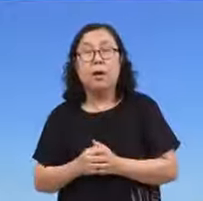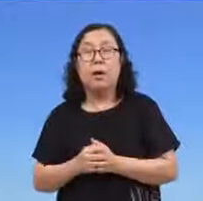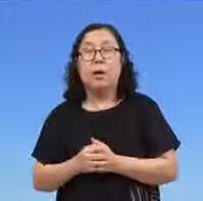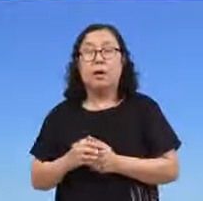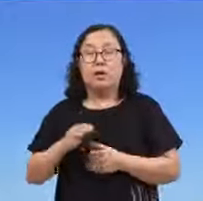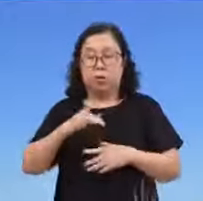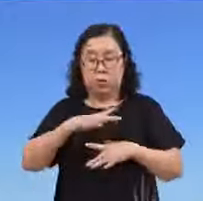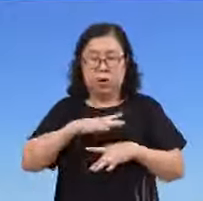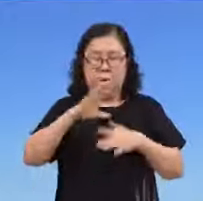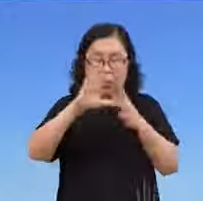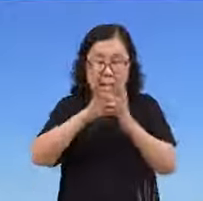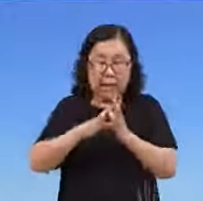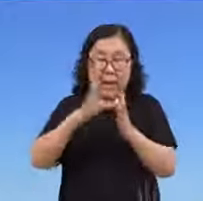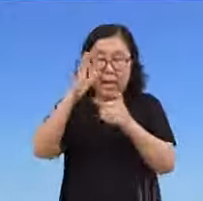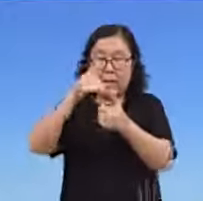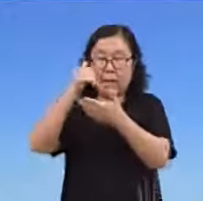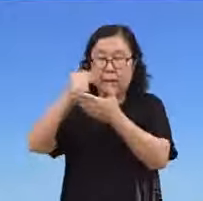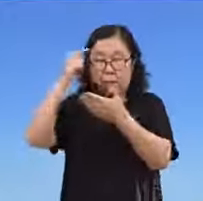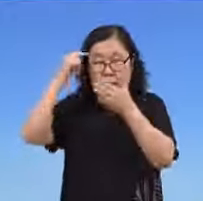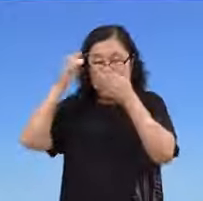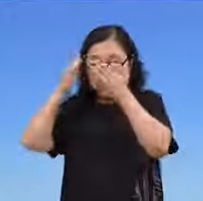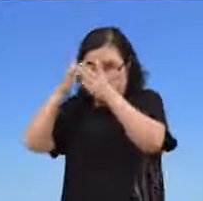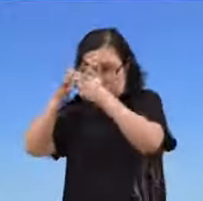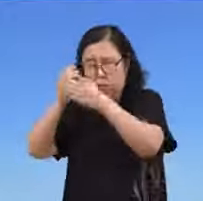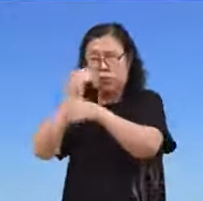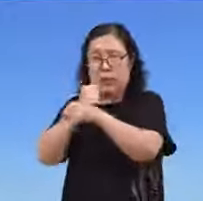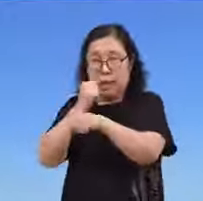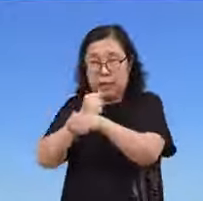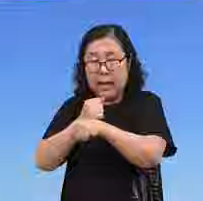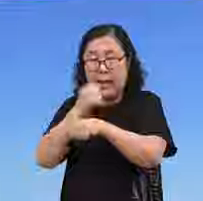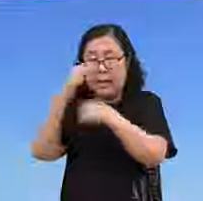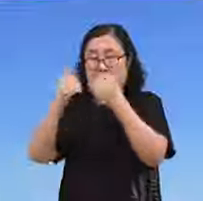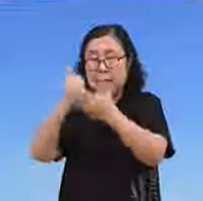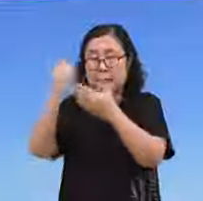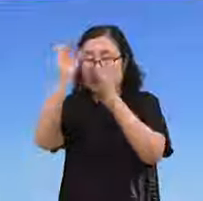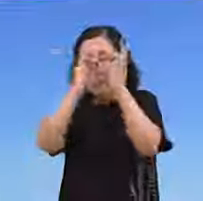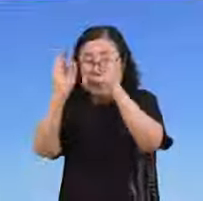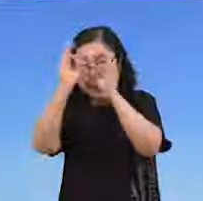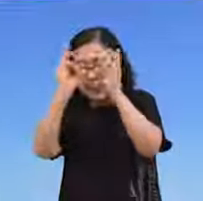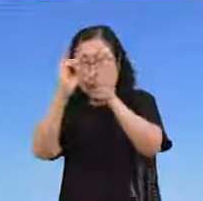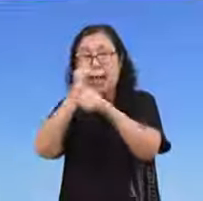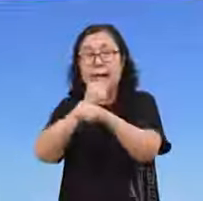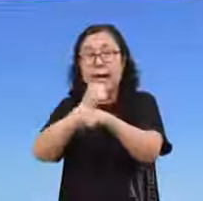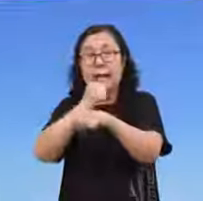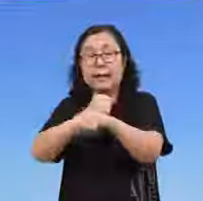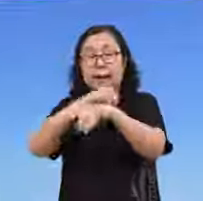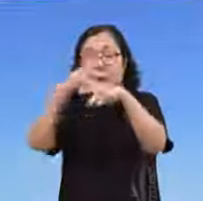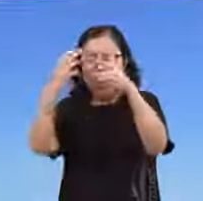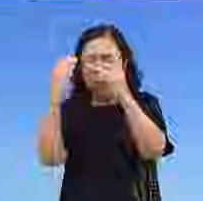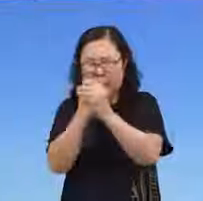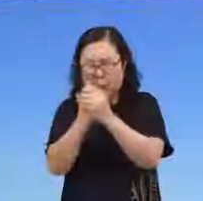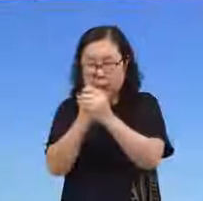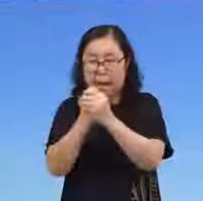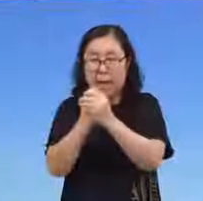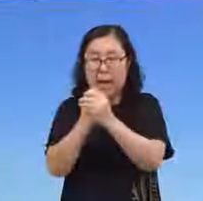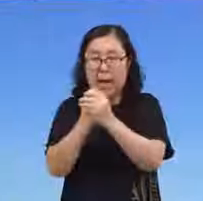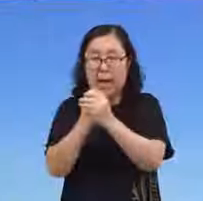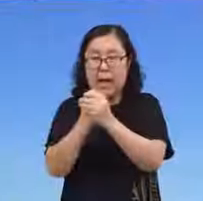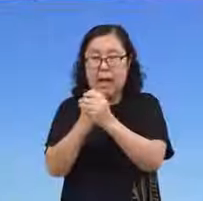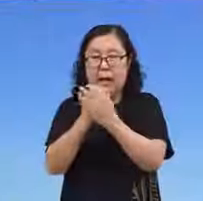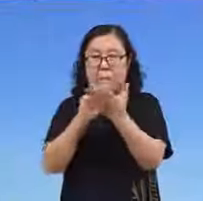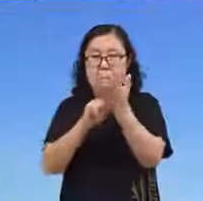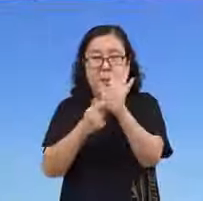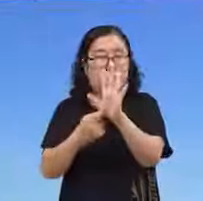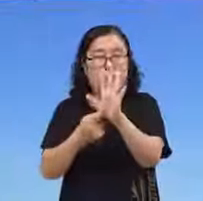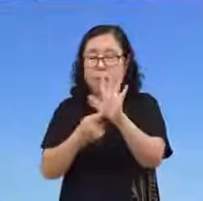되는 건요, 두려울 때 우리가 하나님을 집중해야 된다, 하나님을 찾아야 된다, 이런 표현들은 온전한 표현이